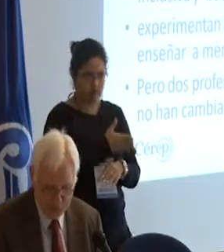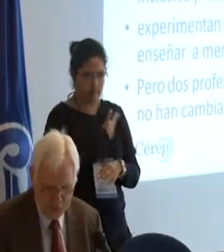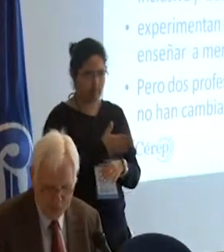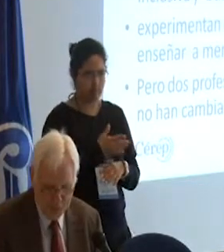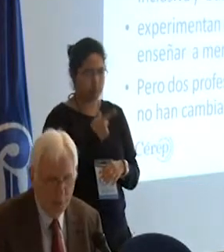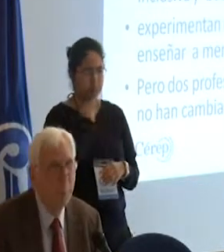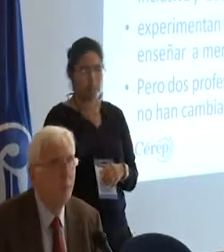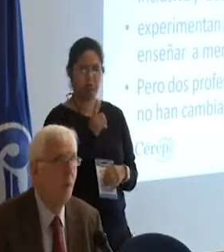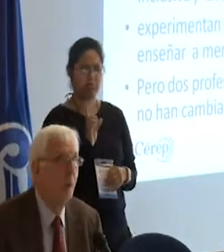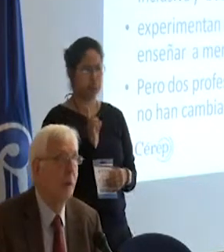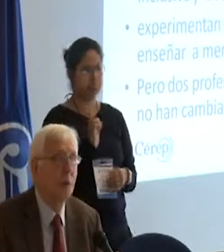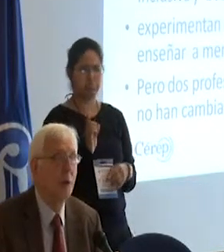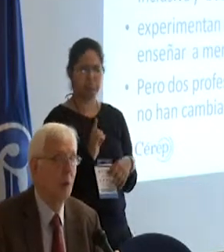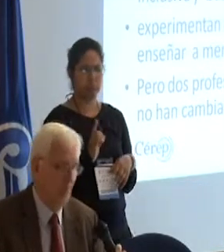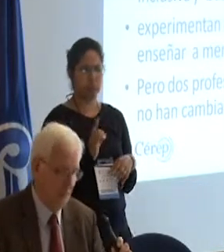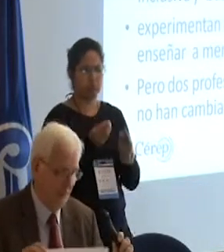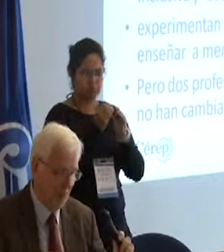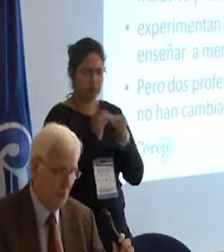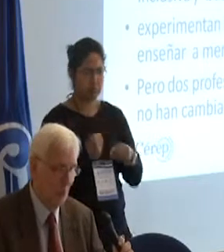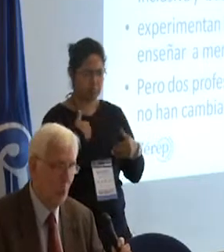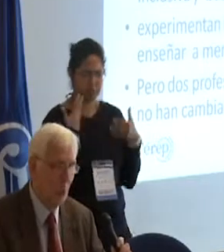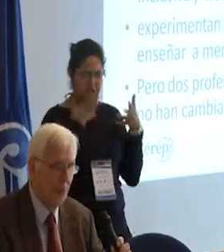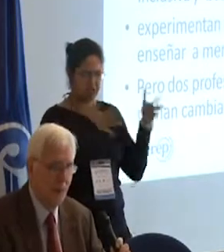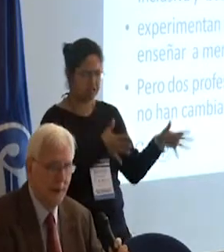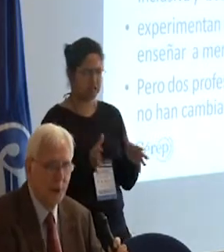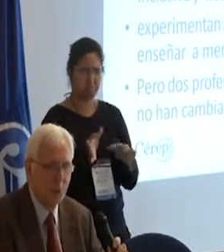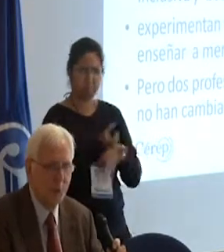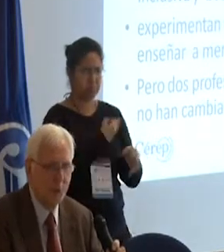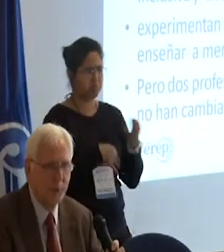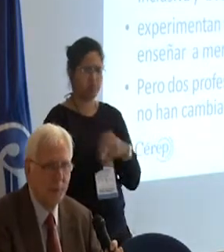la docente de música dice que no cambia su enseñanza